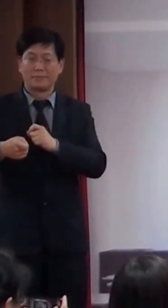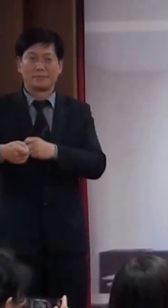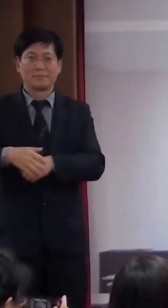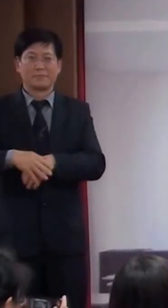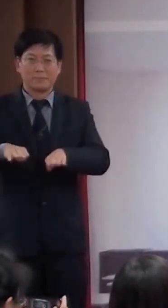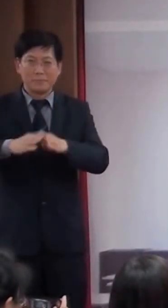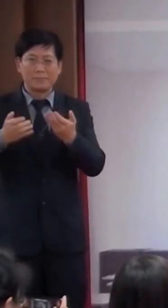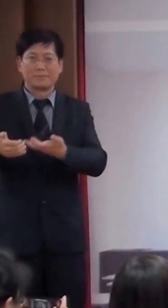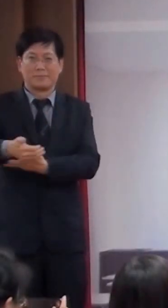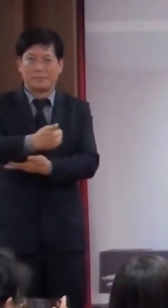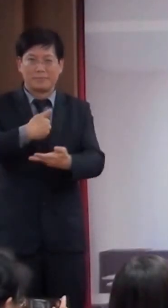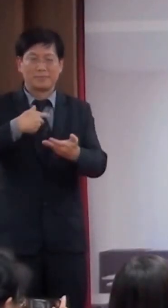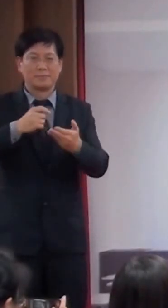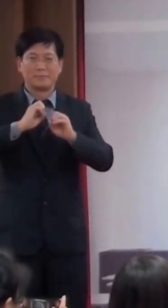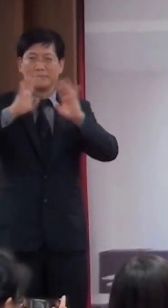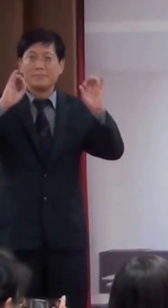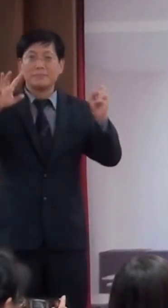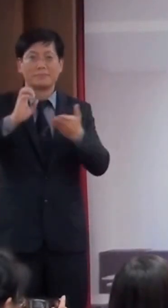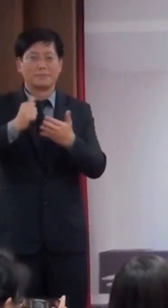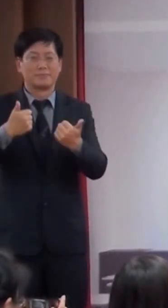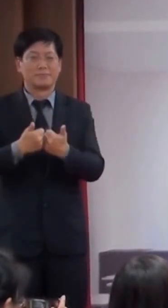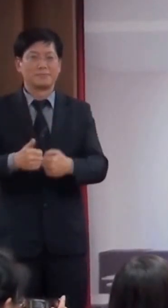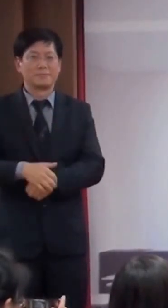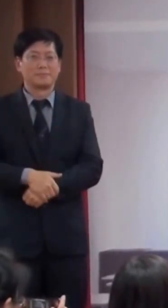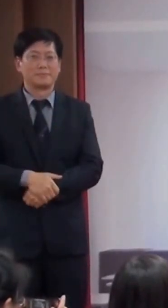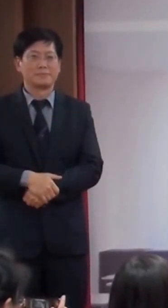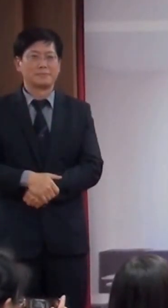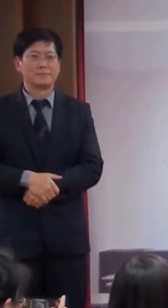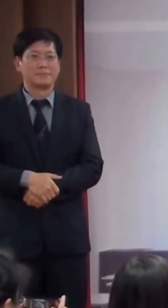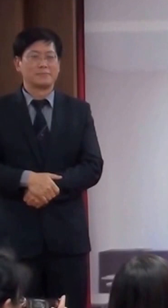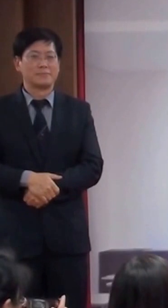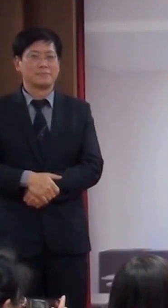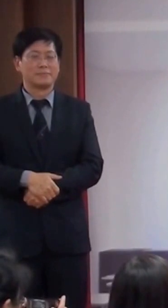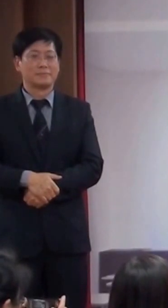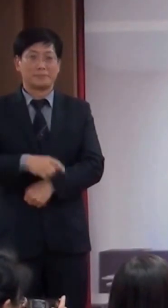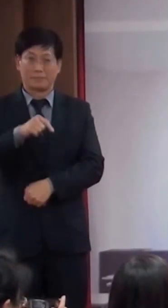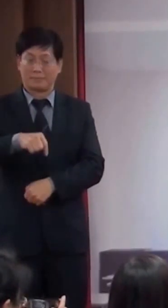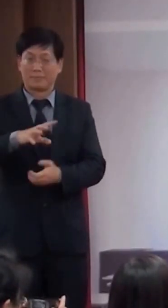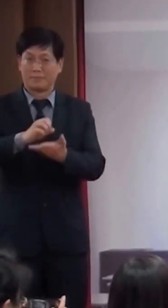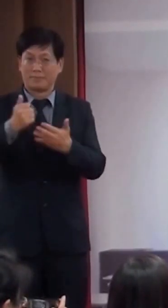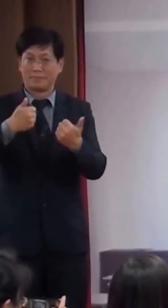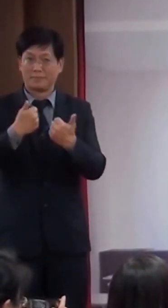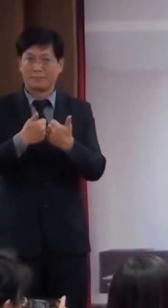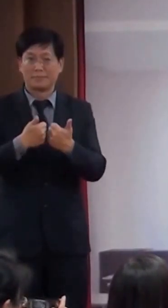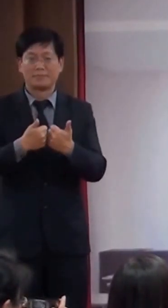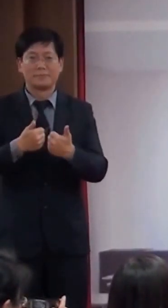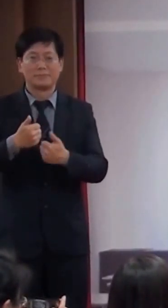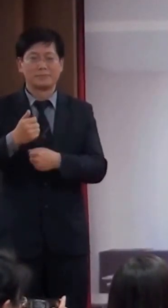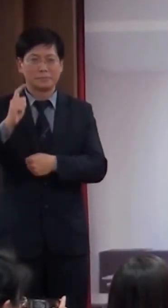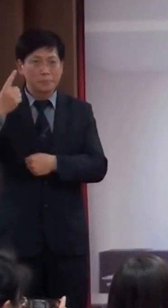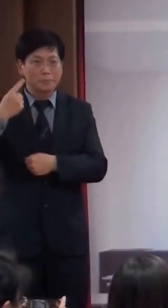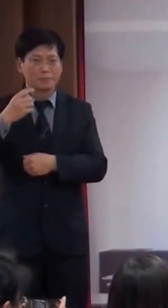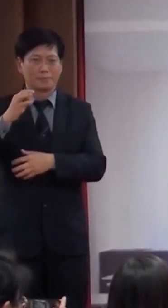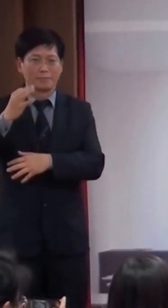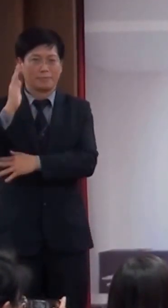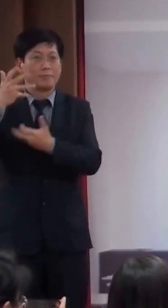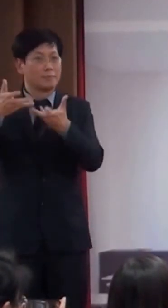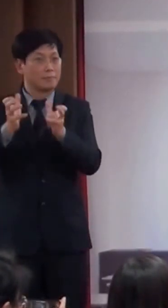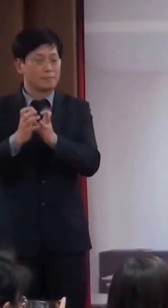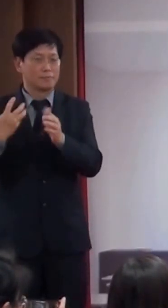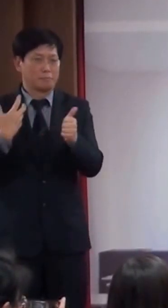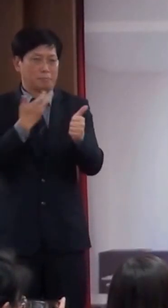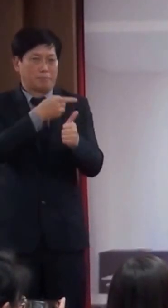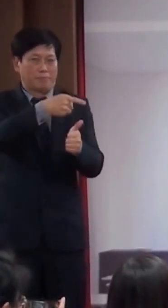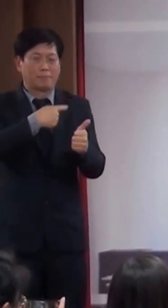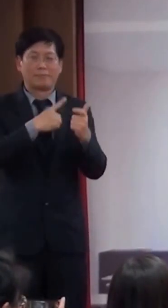这个开征的这个宣导记者会。这个记者会呢是由财政部呢委托高